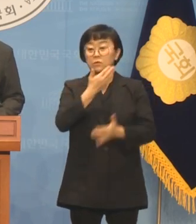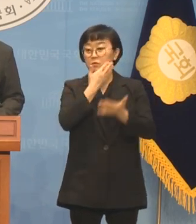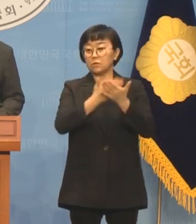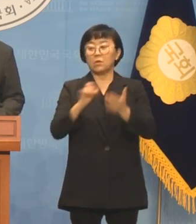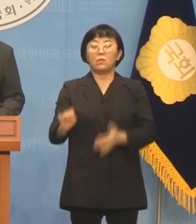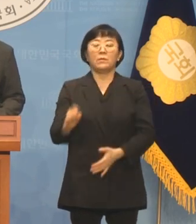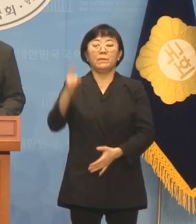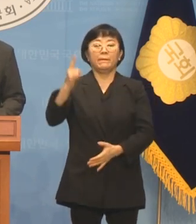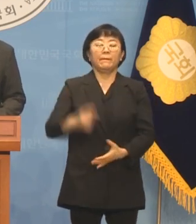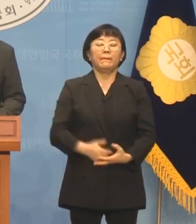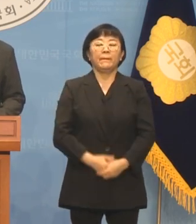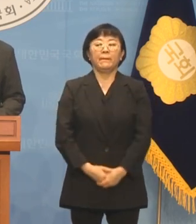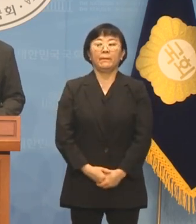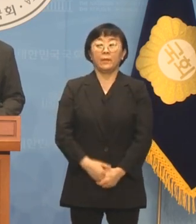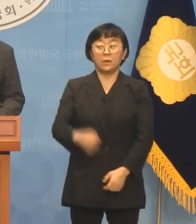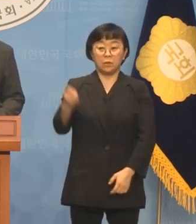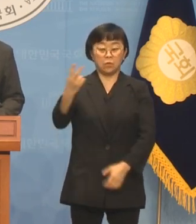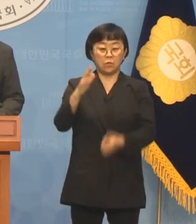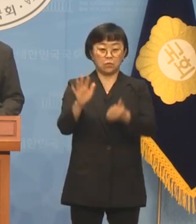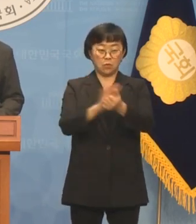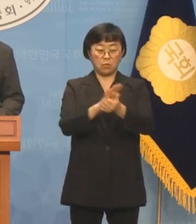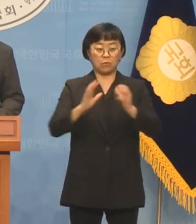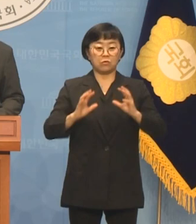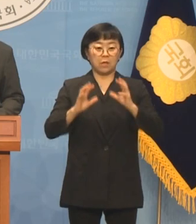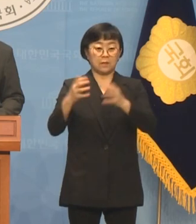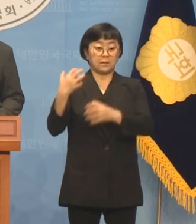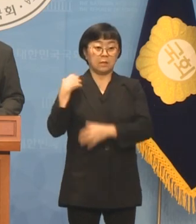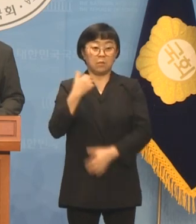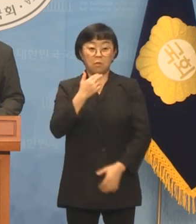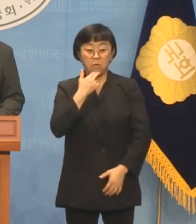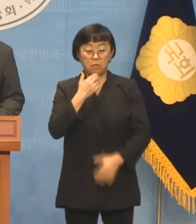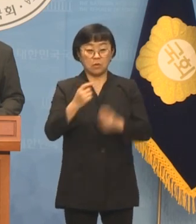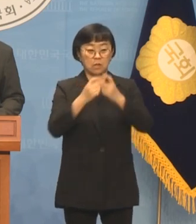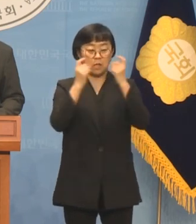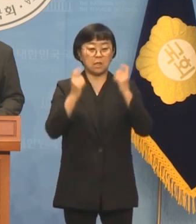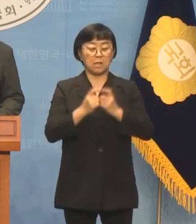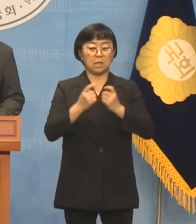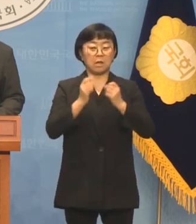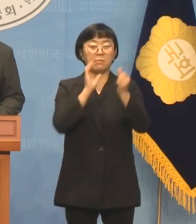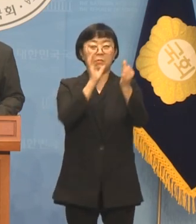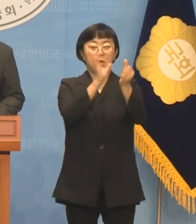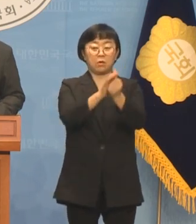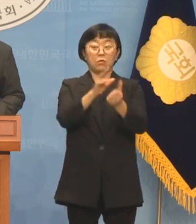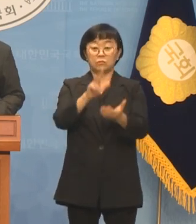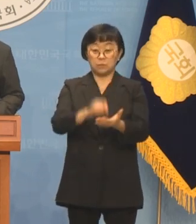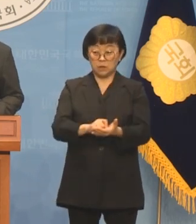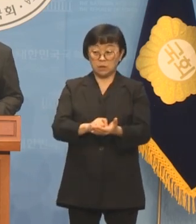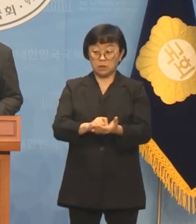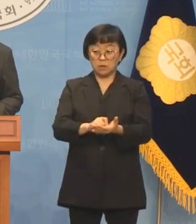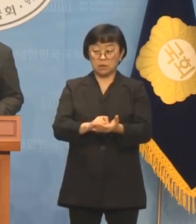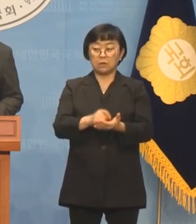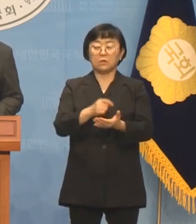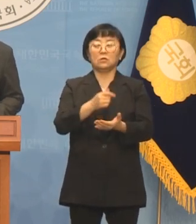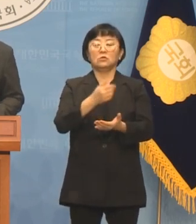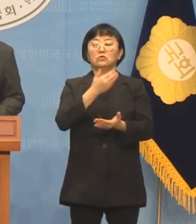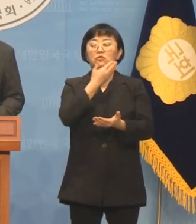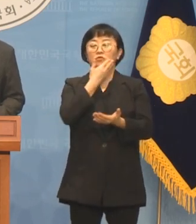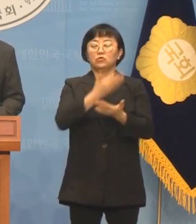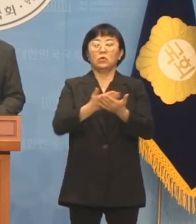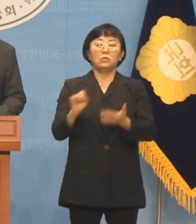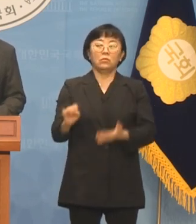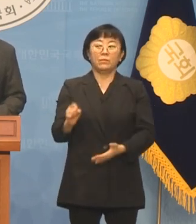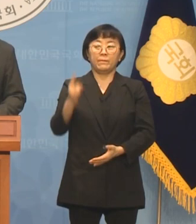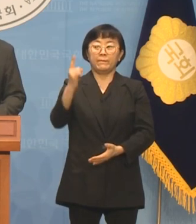원인 중에 하나입니다. 또한 돌봄을 국가가 책임지지 않고 개인에게 맡겨놓은 문제 역시 매우 중요한 원인이기도